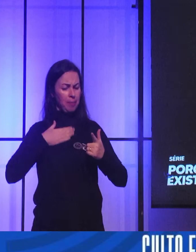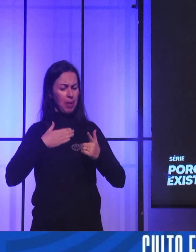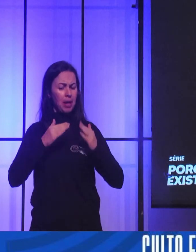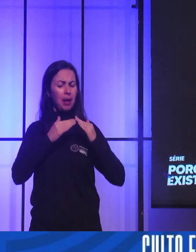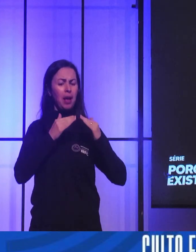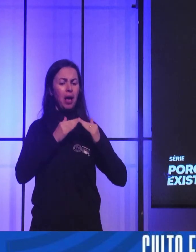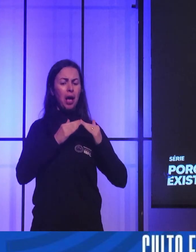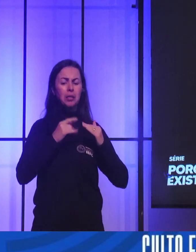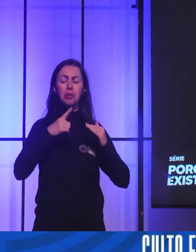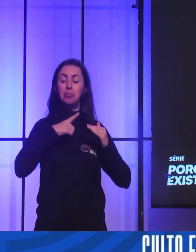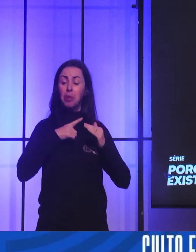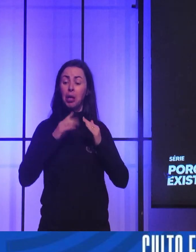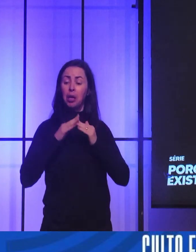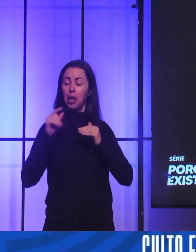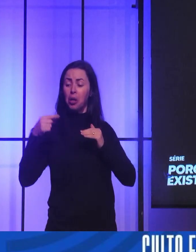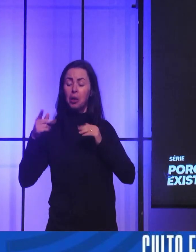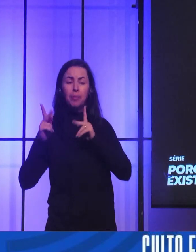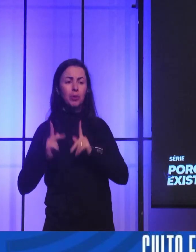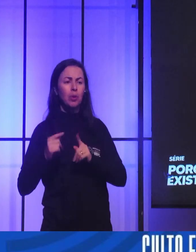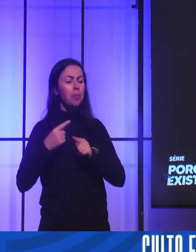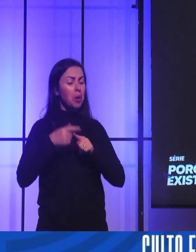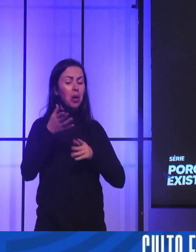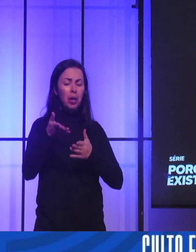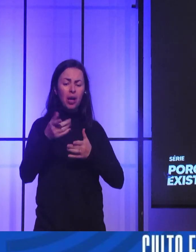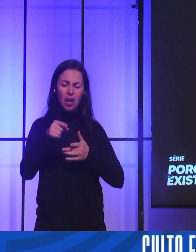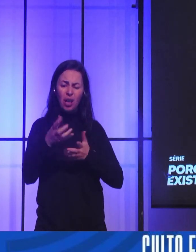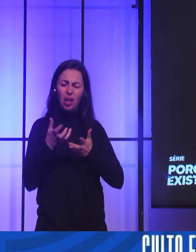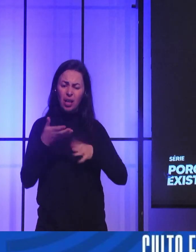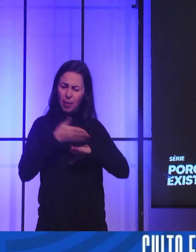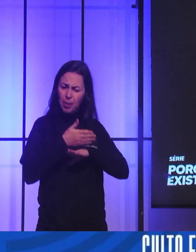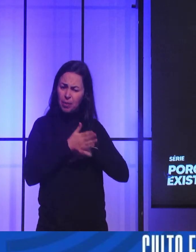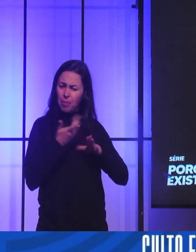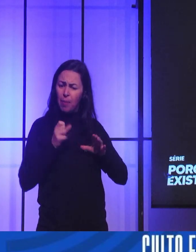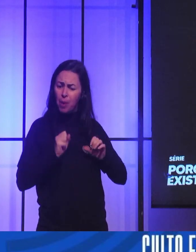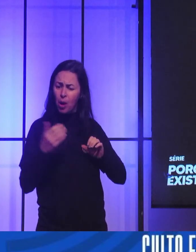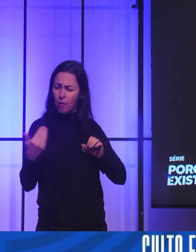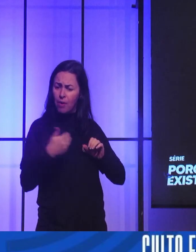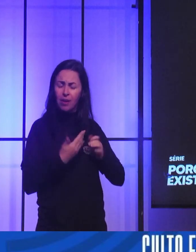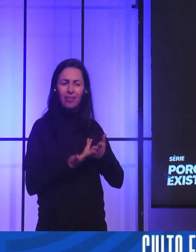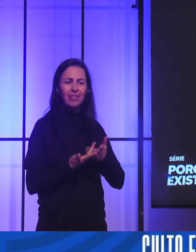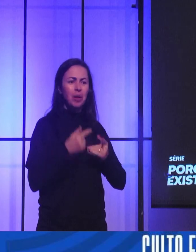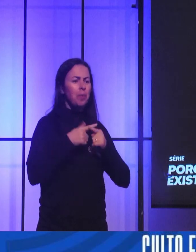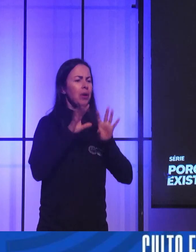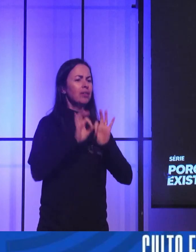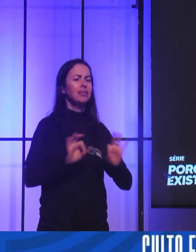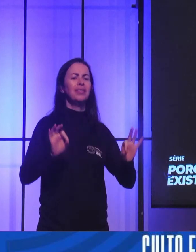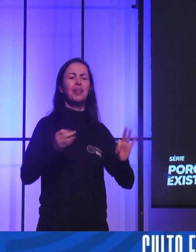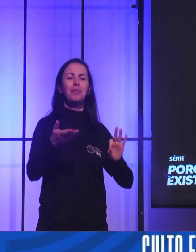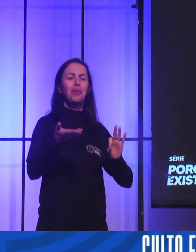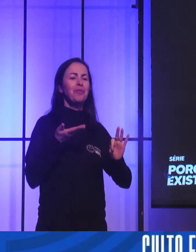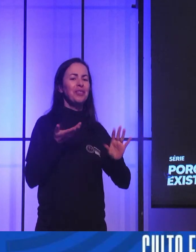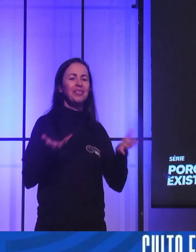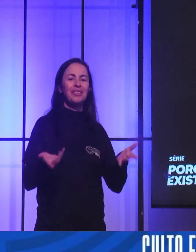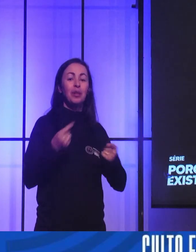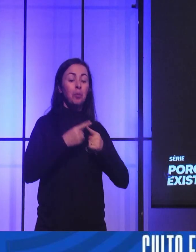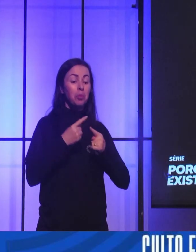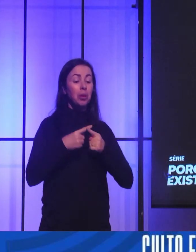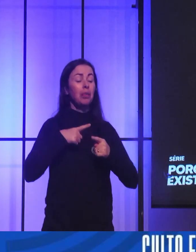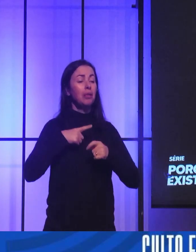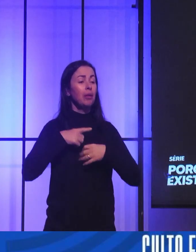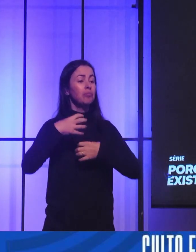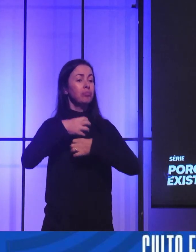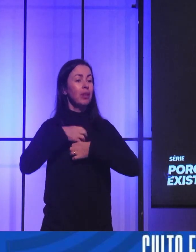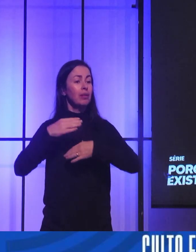Você não quer participar? Um simples convite. Você ganhar a simpatia da pessoa e convidá-la a